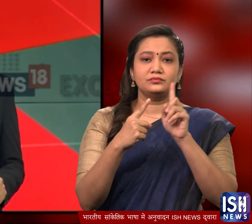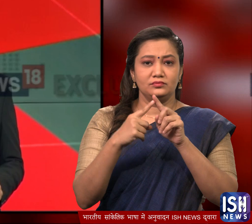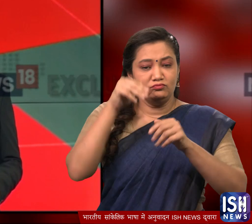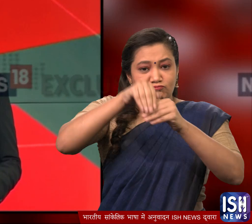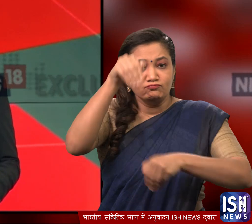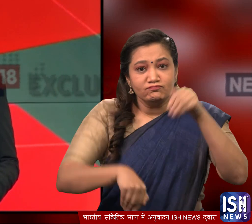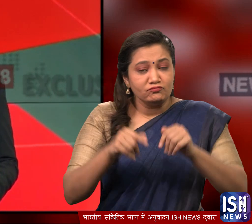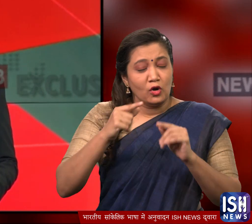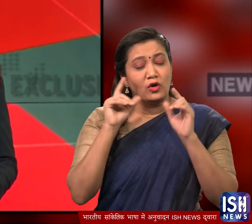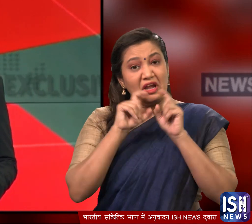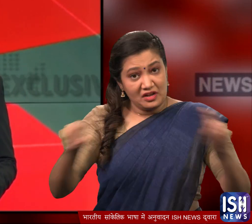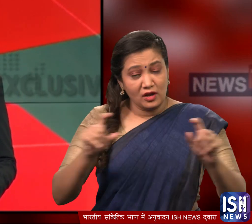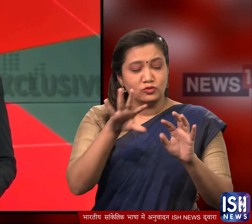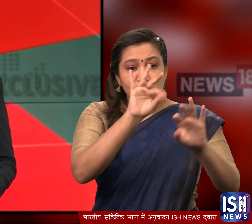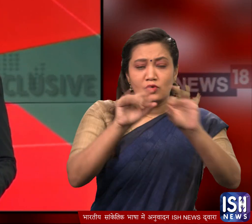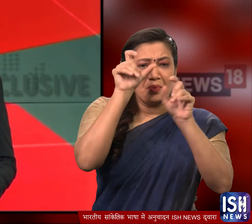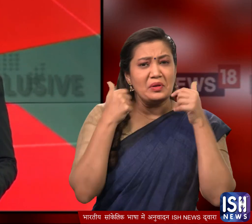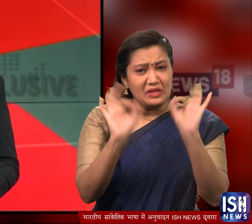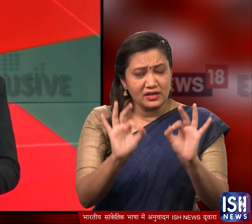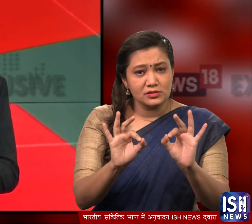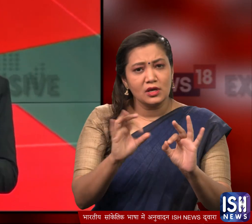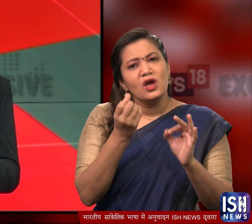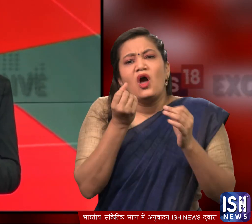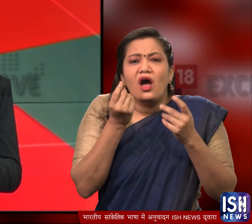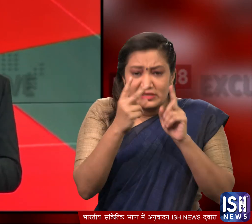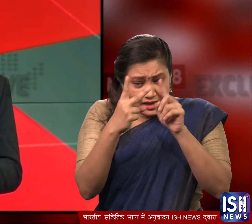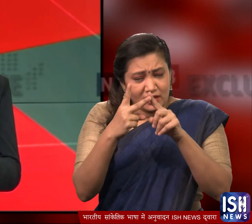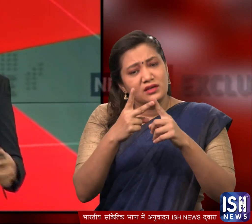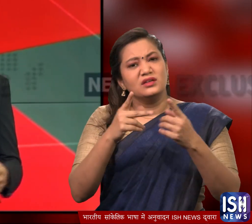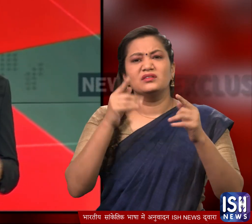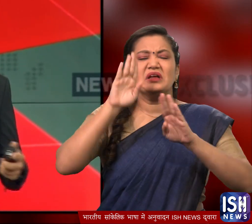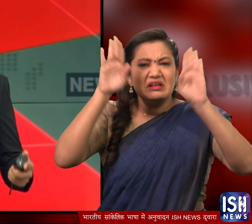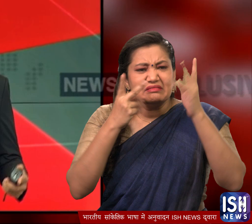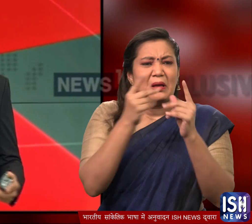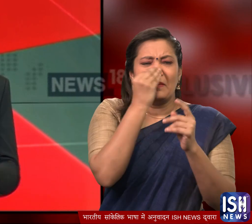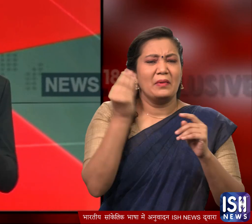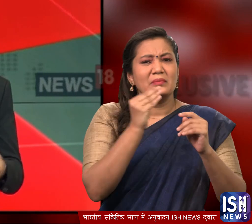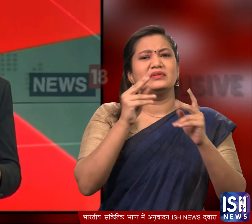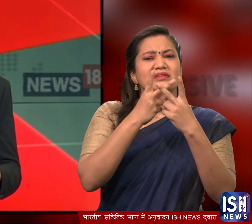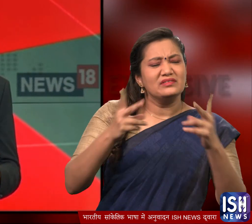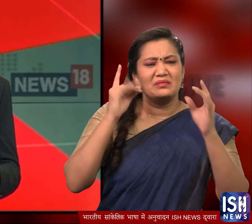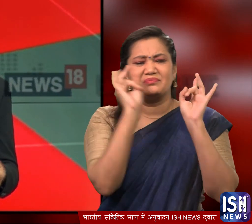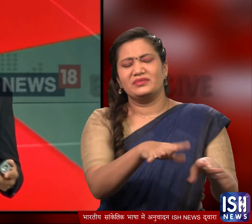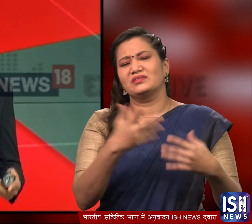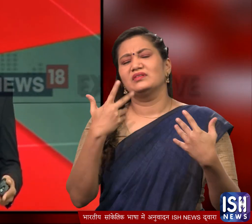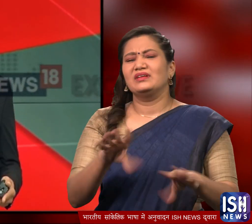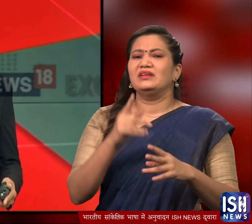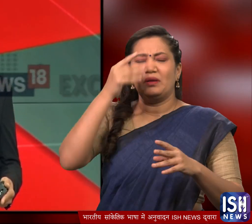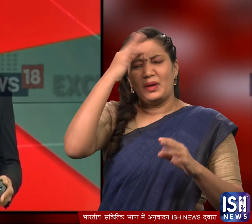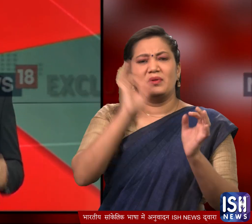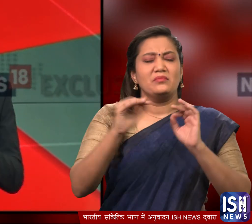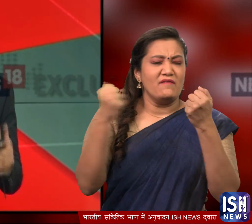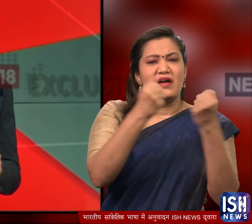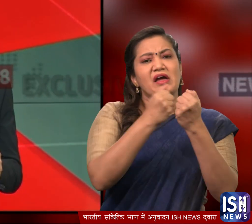या तो हम वोट की ताकत का सही इस्तेमाल करना सीखें या फिर आंखें मूंद कर लोकतंत्र के छोटे बड़े मंदिरों में अपने